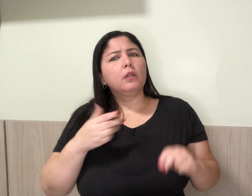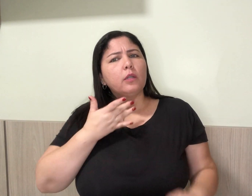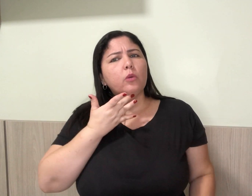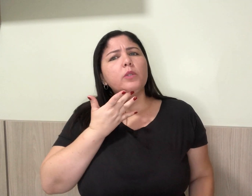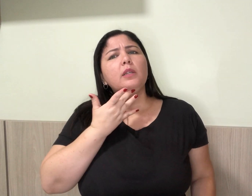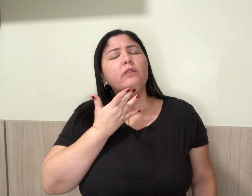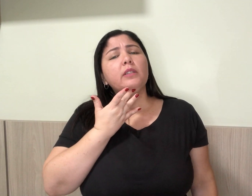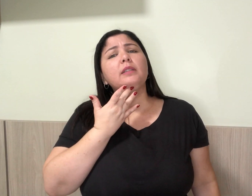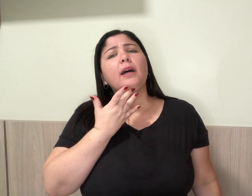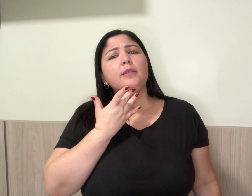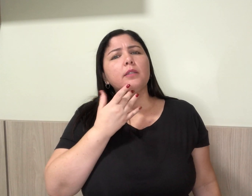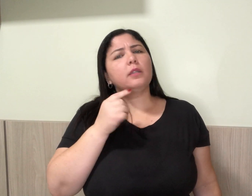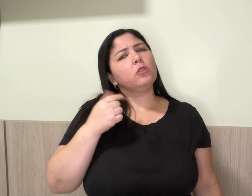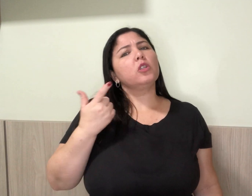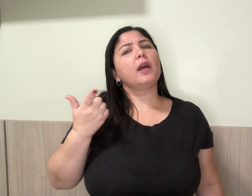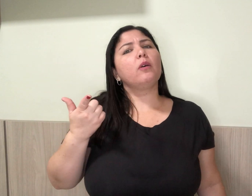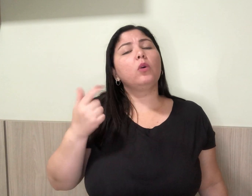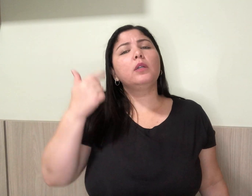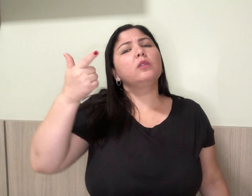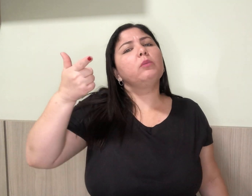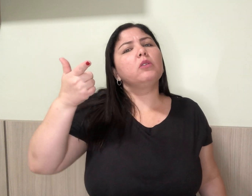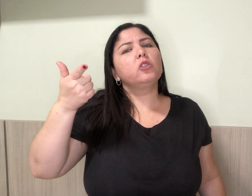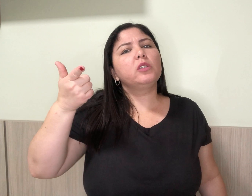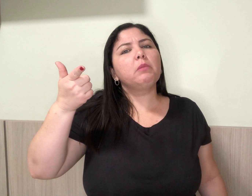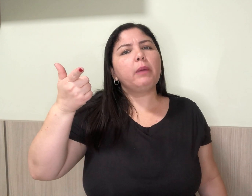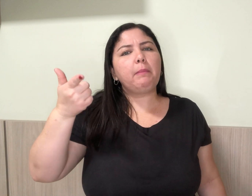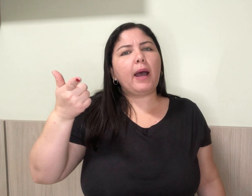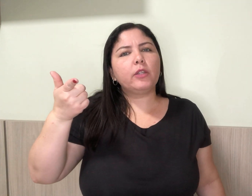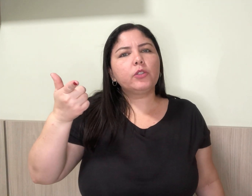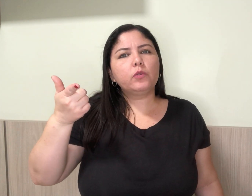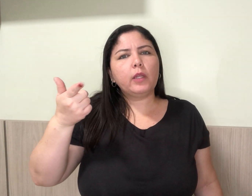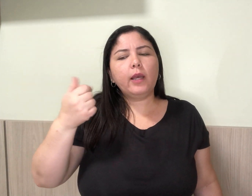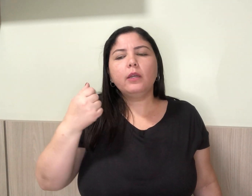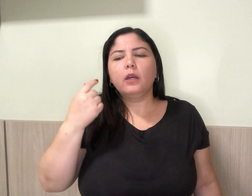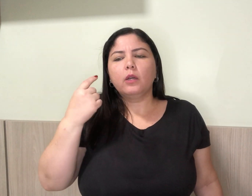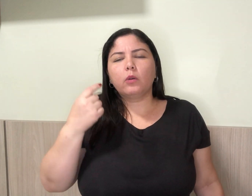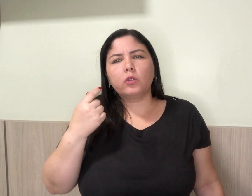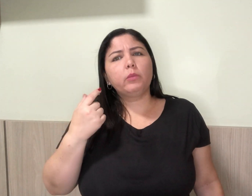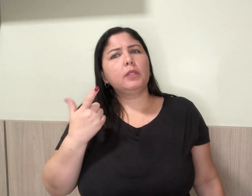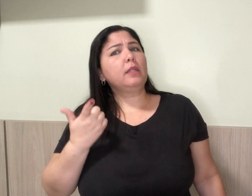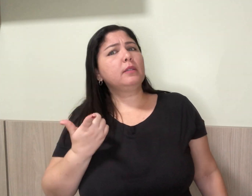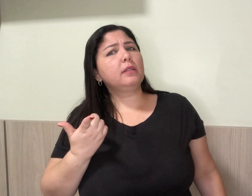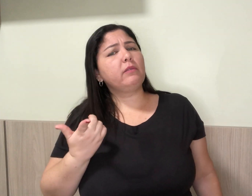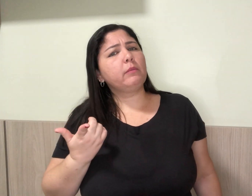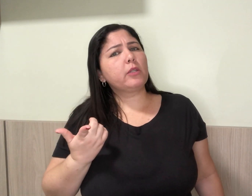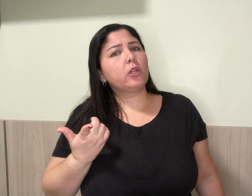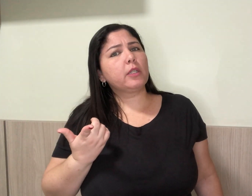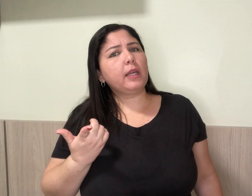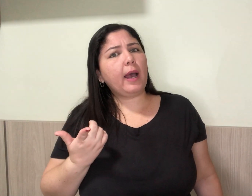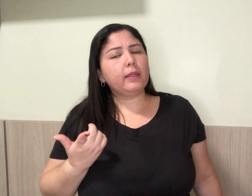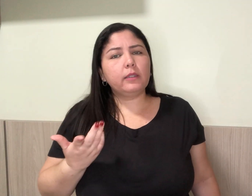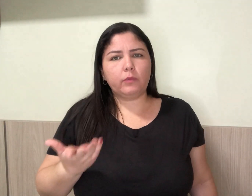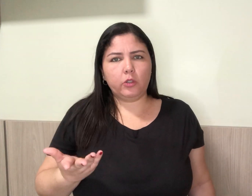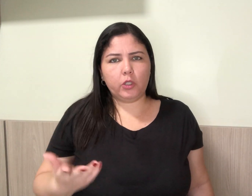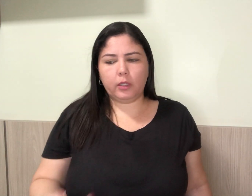Então é como se você levantasse aqui, olhando meio de cima para baixo, né? Com as sobrancelhas levemente arqueadas,